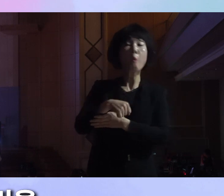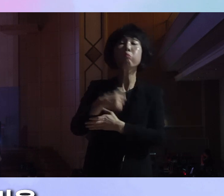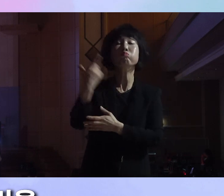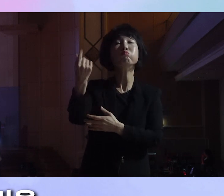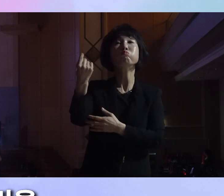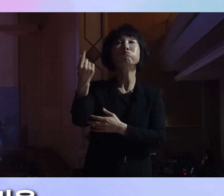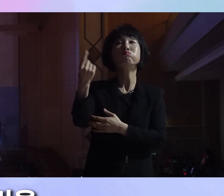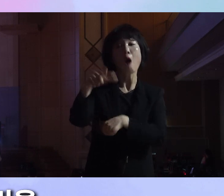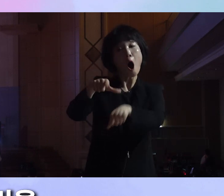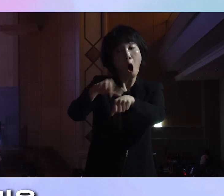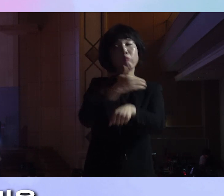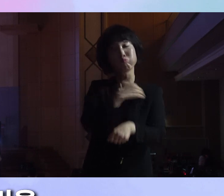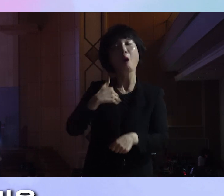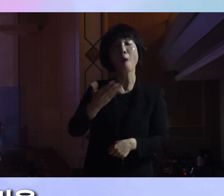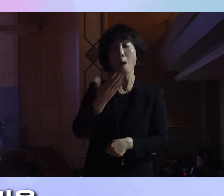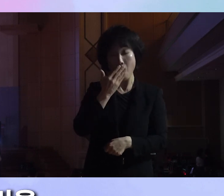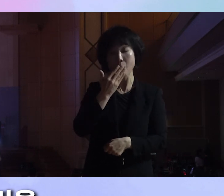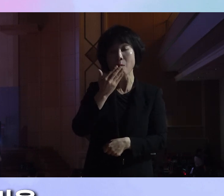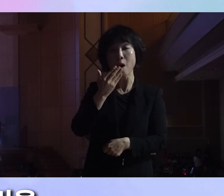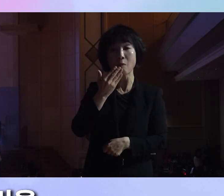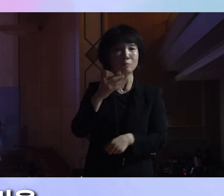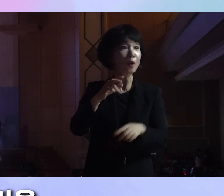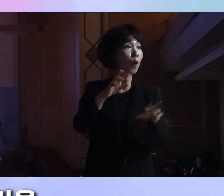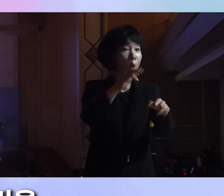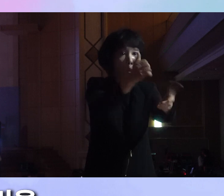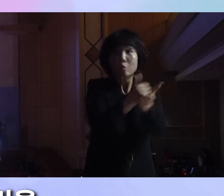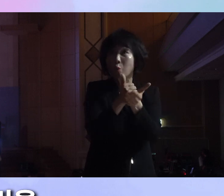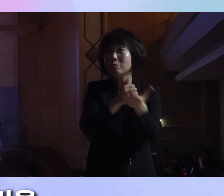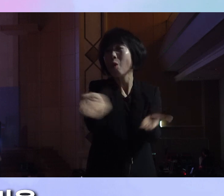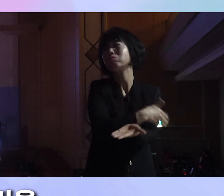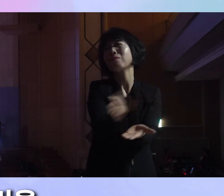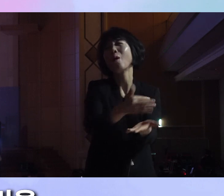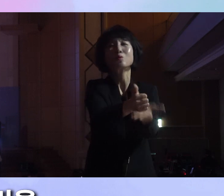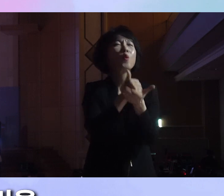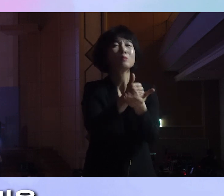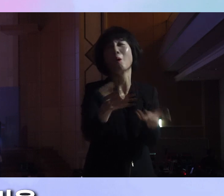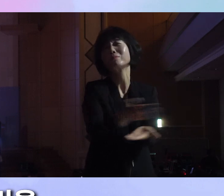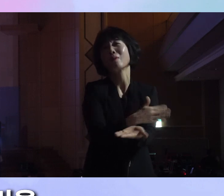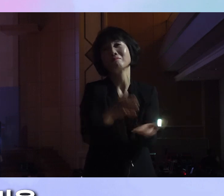그래요? 뭐 어차피 손님들도 없고